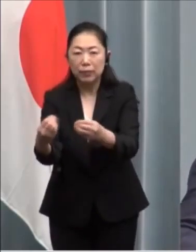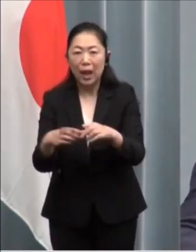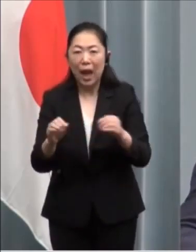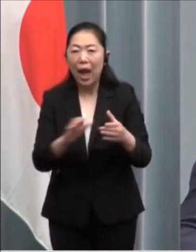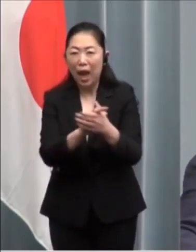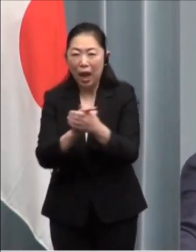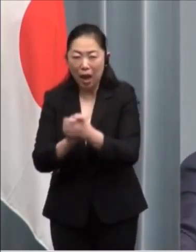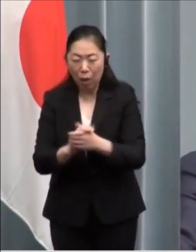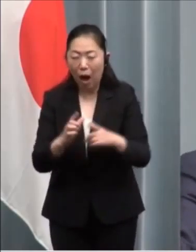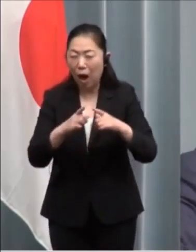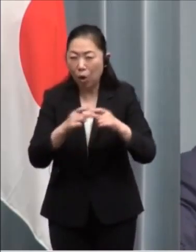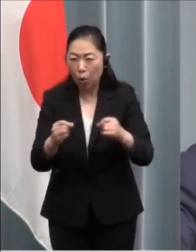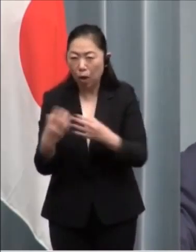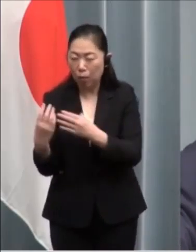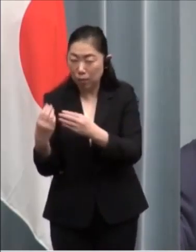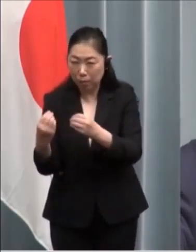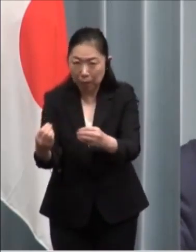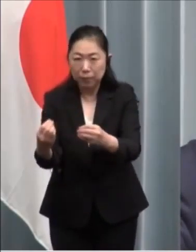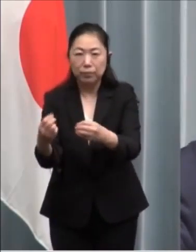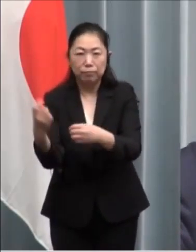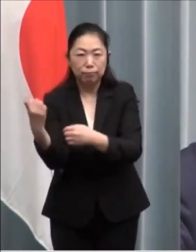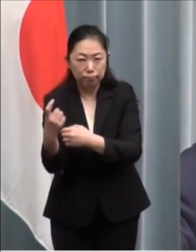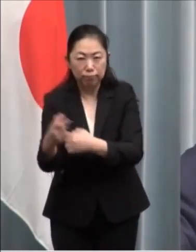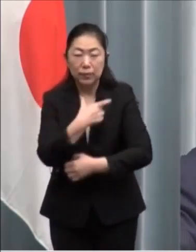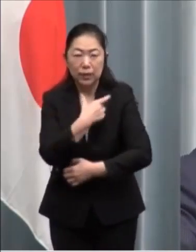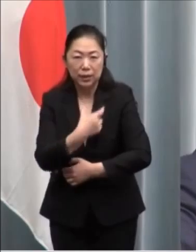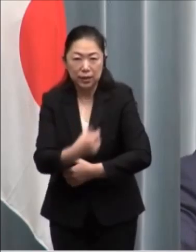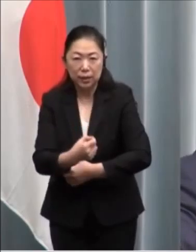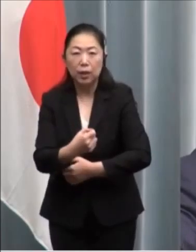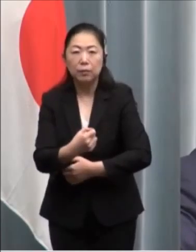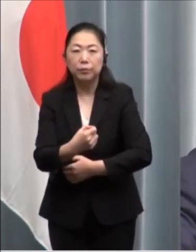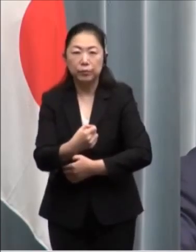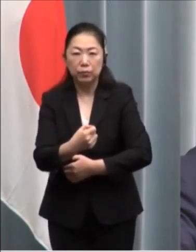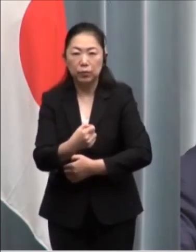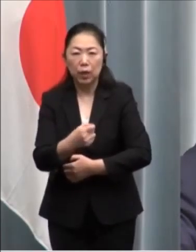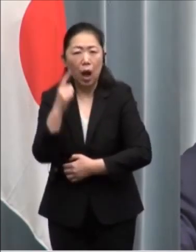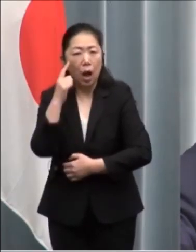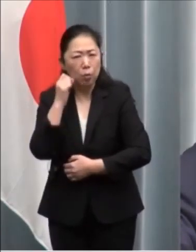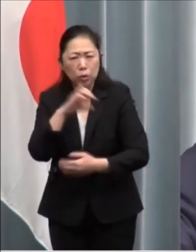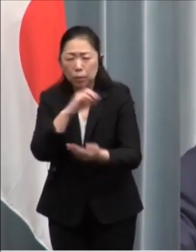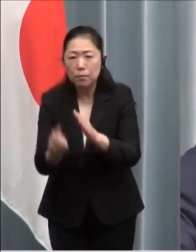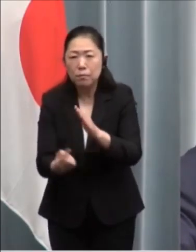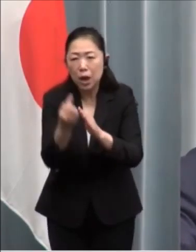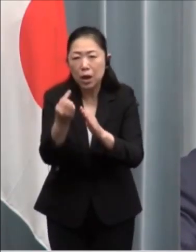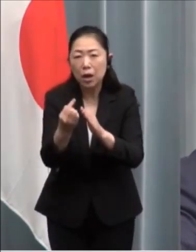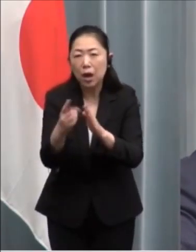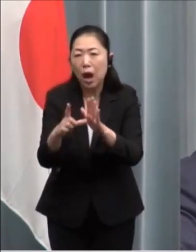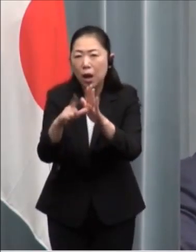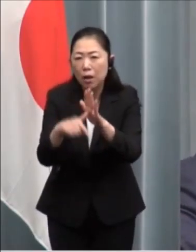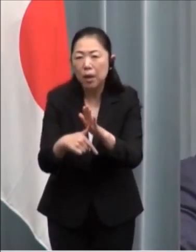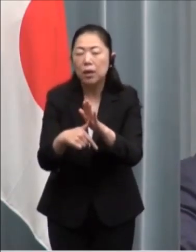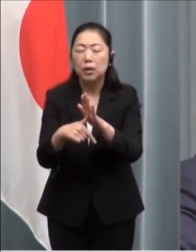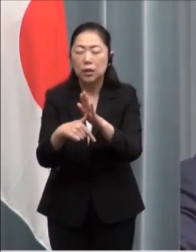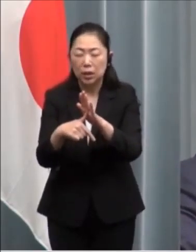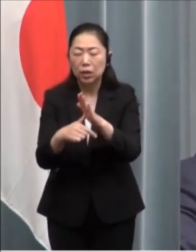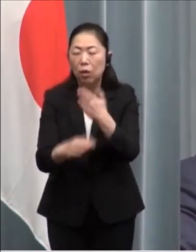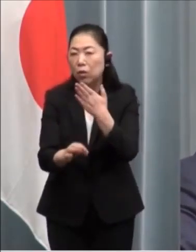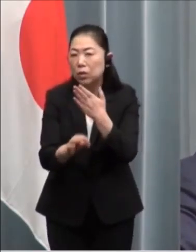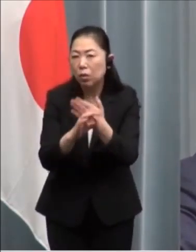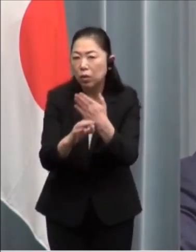の歩みも変わらないところであります。その上で、万が一の場合に備え、今後ともいかなる事態